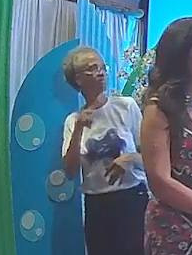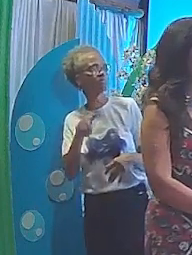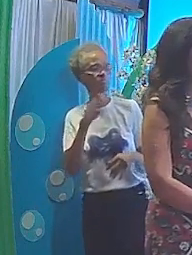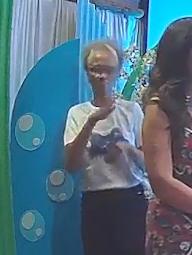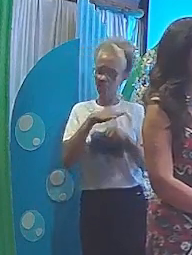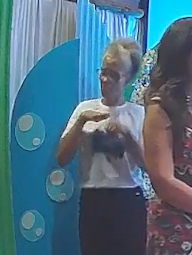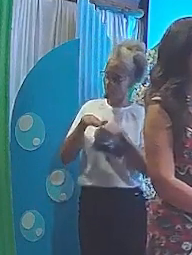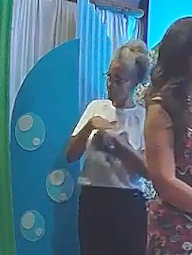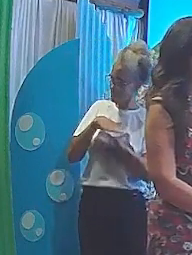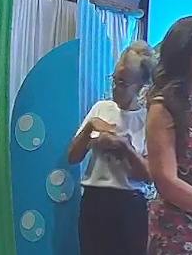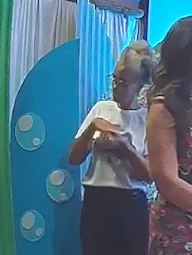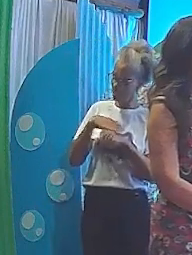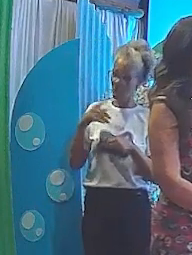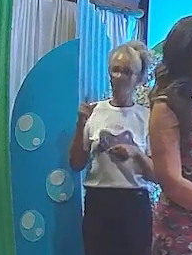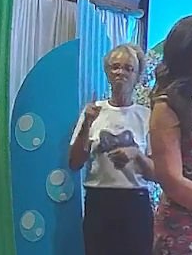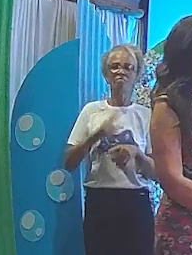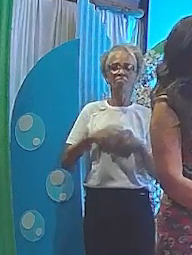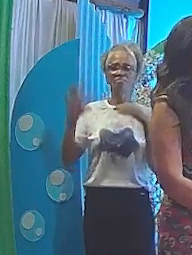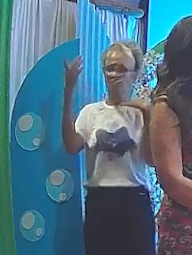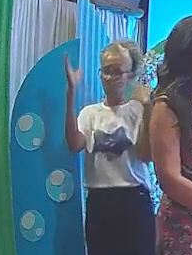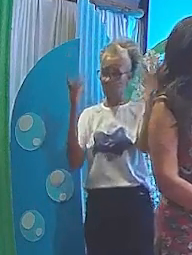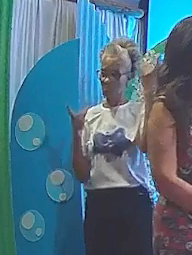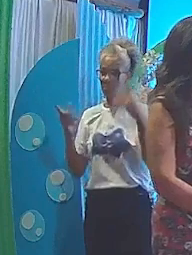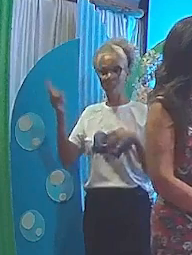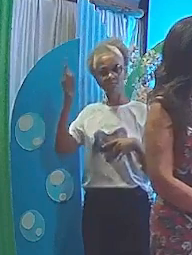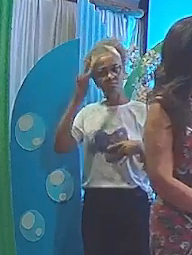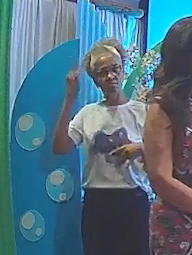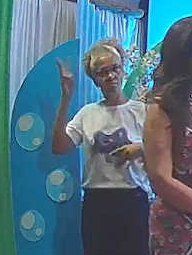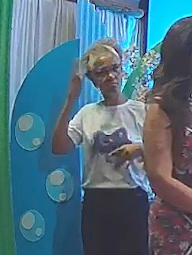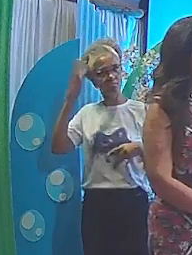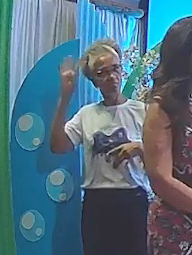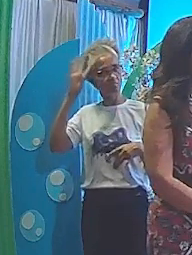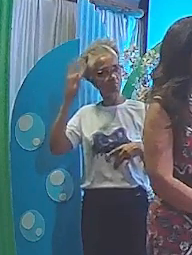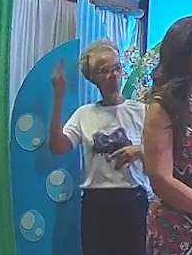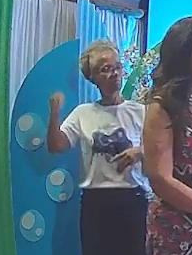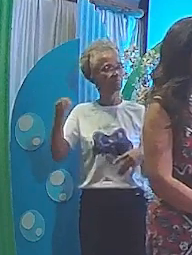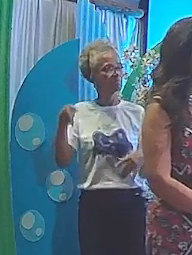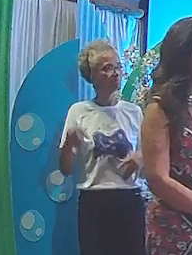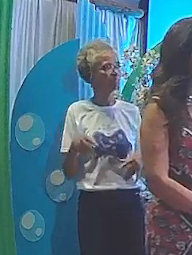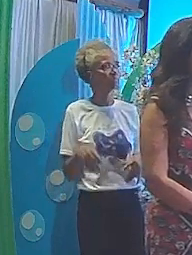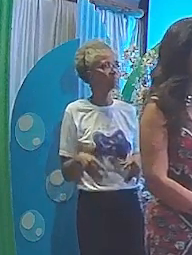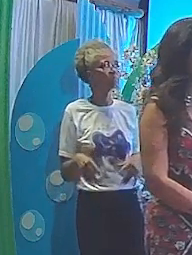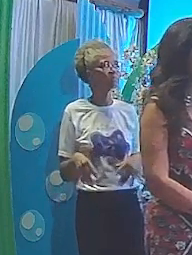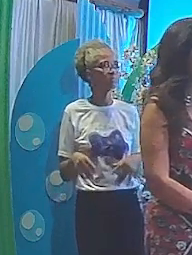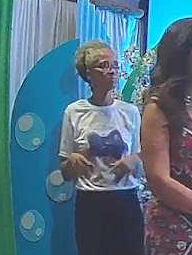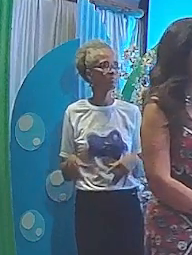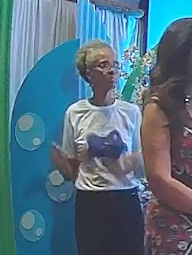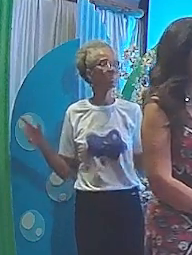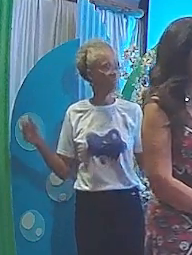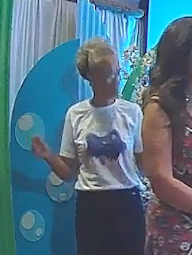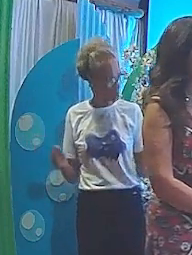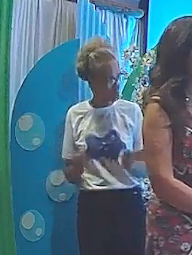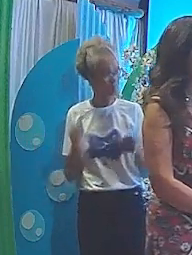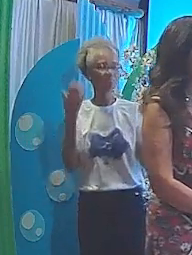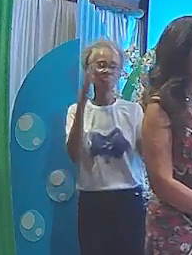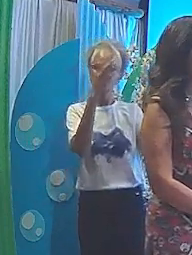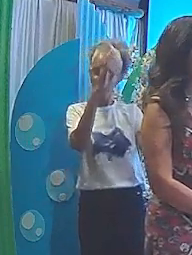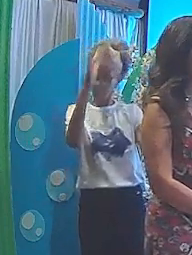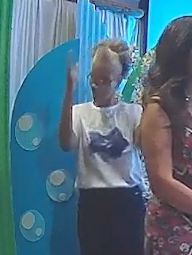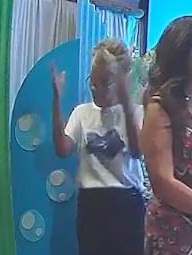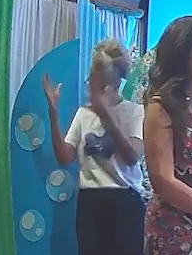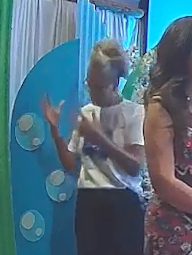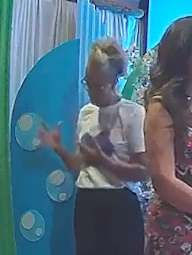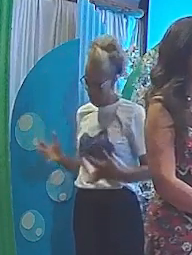vocês durante esses dias de festa. Então, exatamente compreendendo toda essa relevância, é que a gente parabeniza mais uma vez o evento,